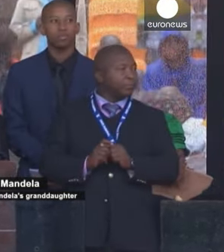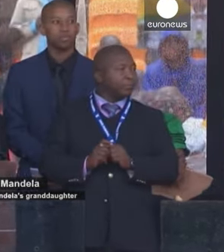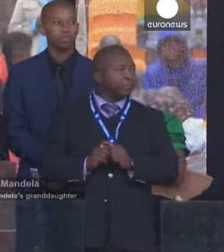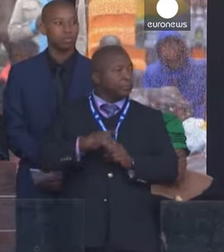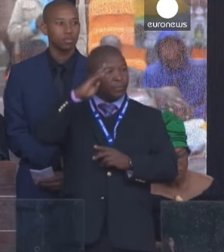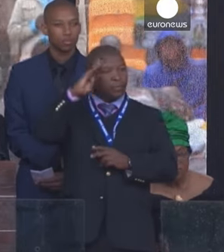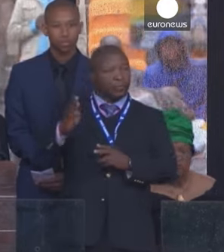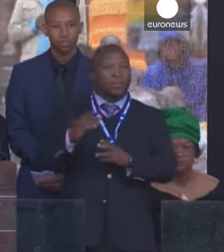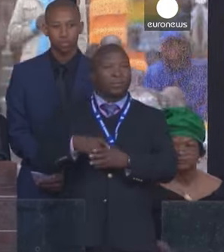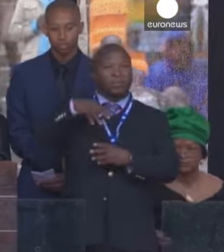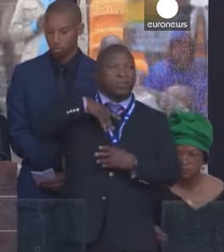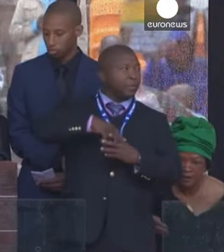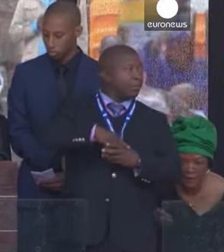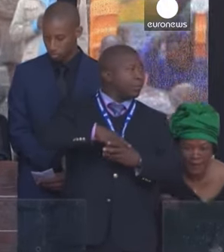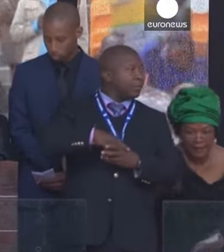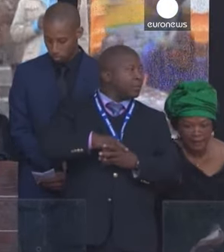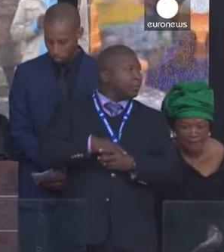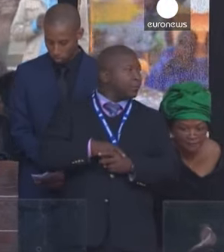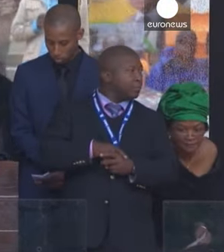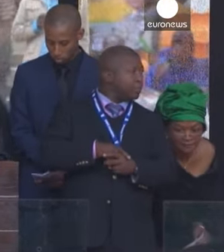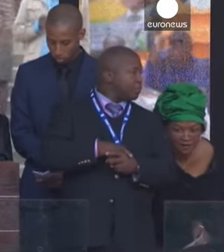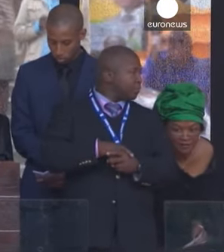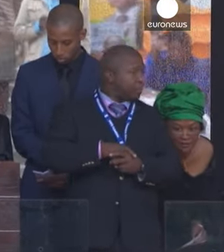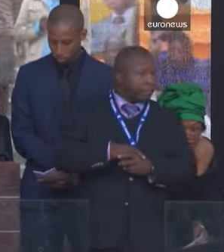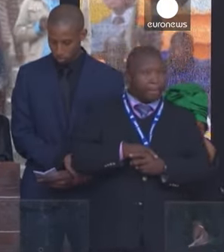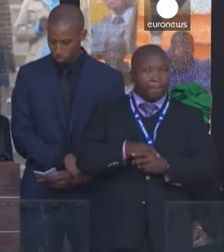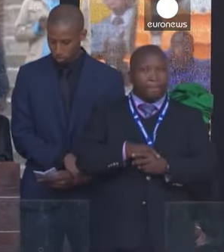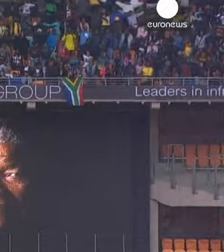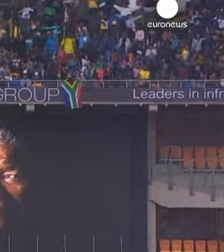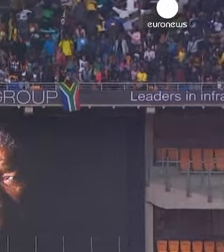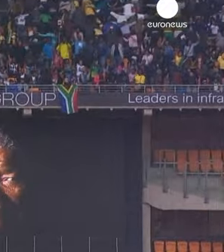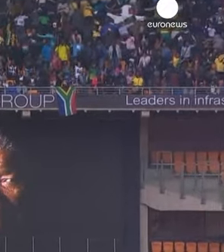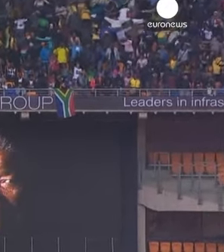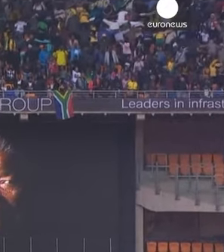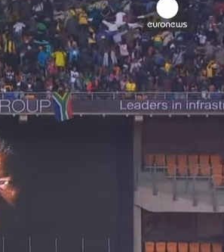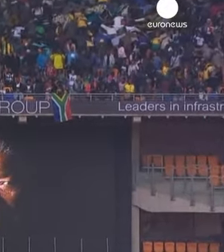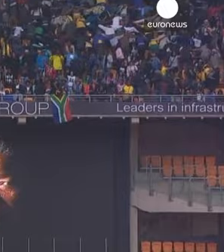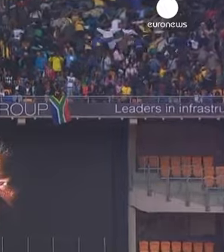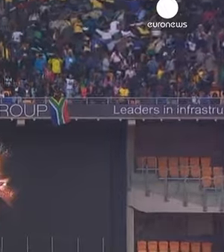you. Madiba, Kala, Kazomo, Kanxepo,